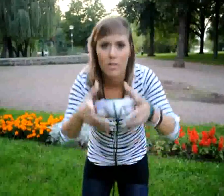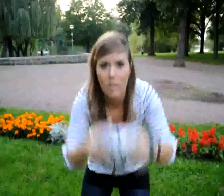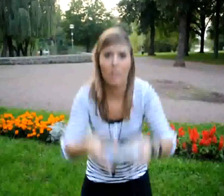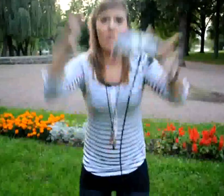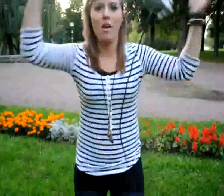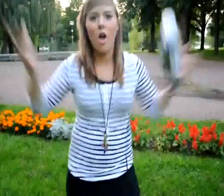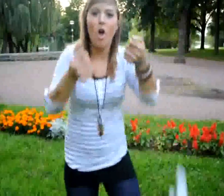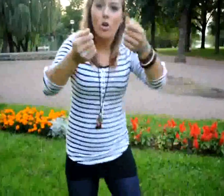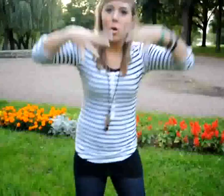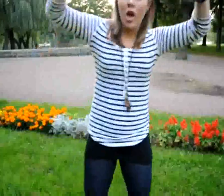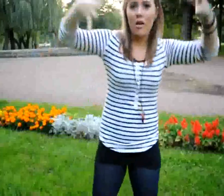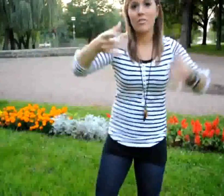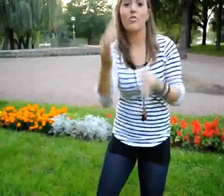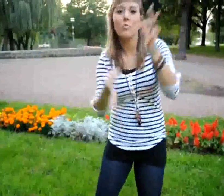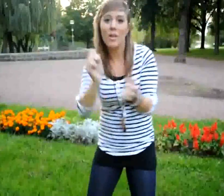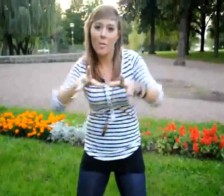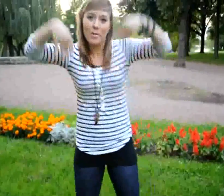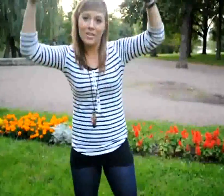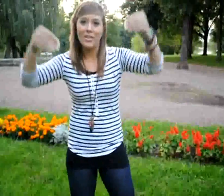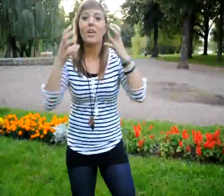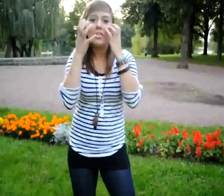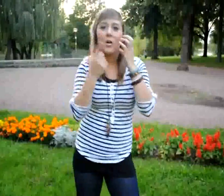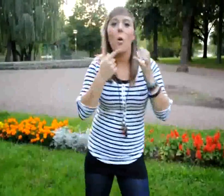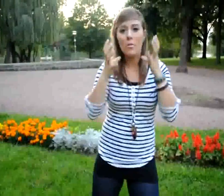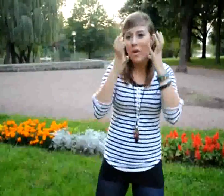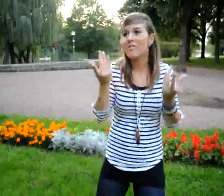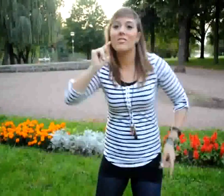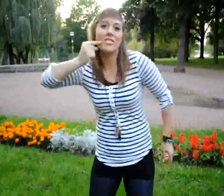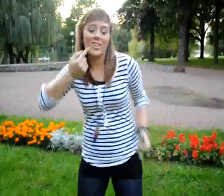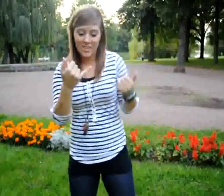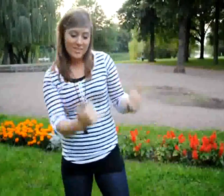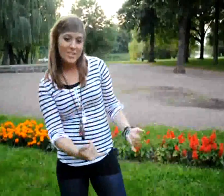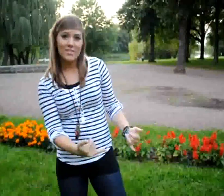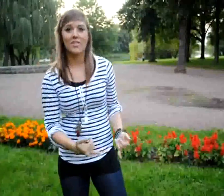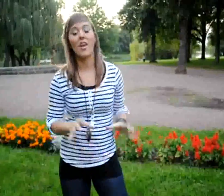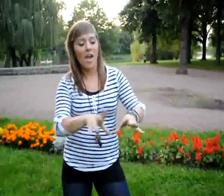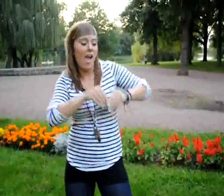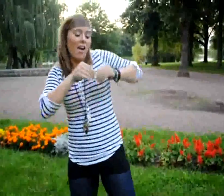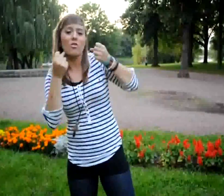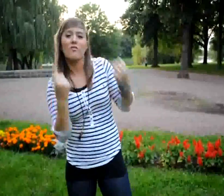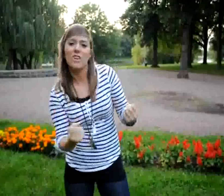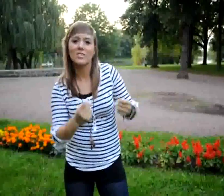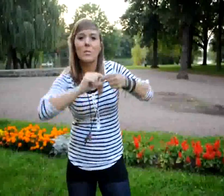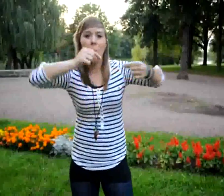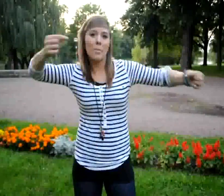Watch out. Konsole an, das Spiel kann beginnen. Dicke rote Backen, was ein niedliches Kind. Hängen noch fest am Nabel der